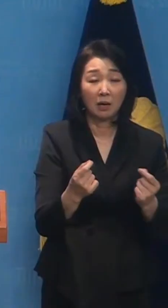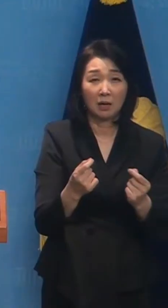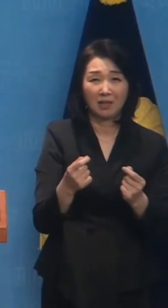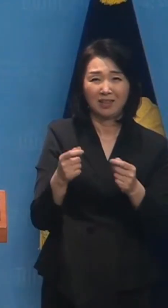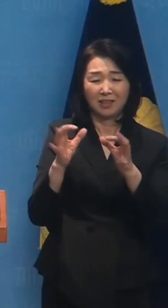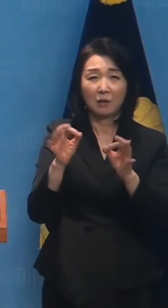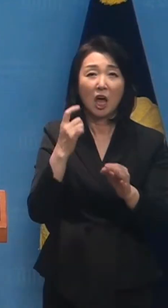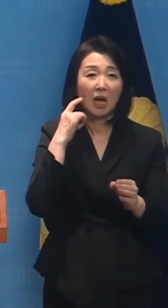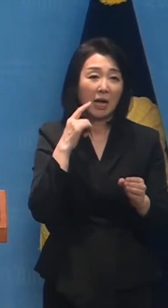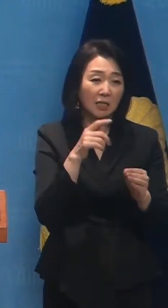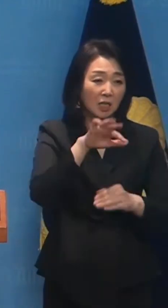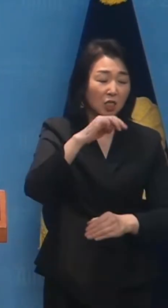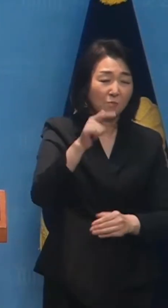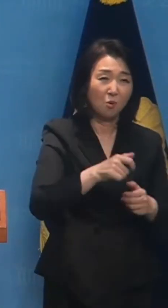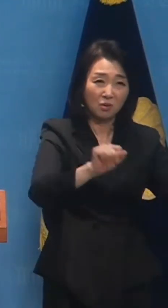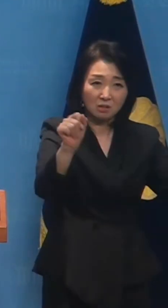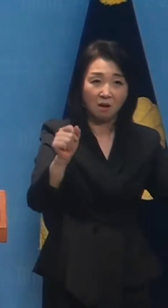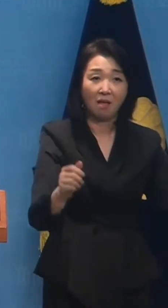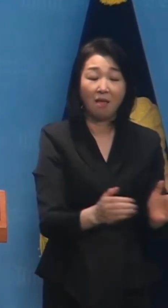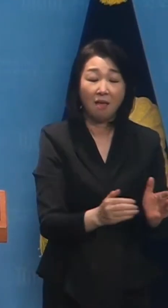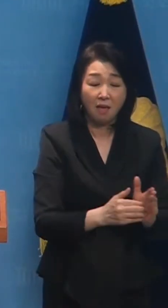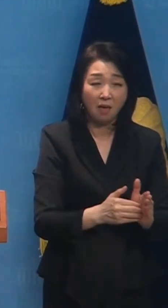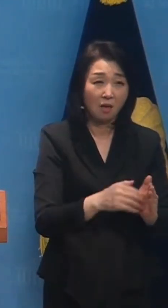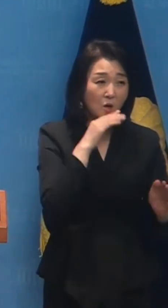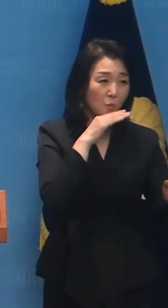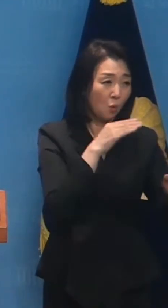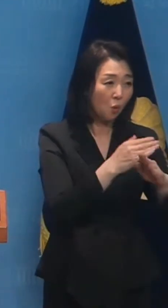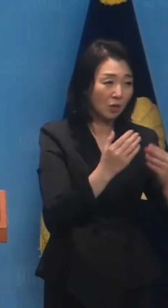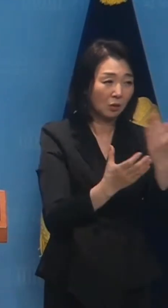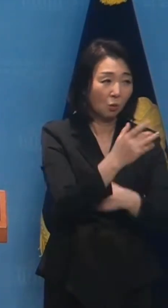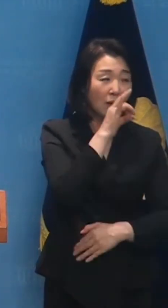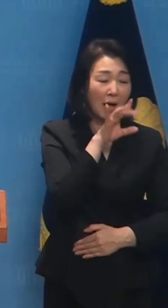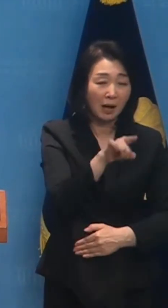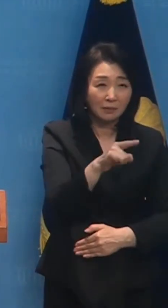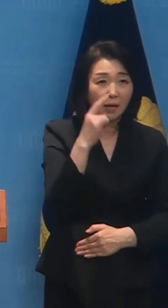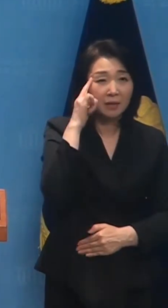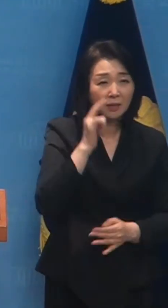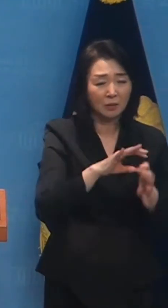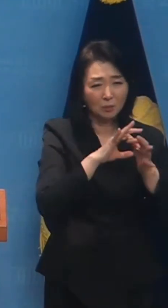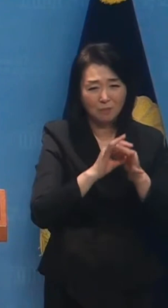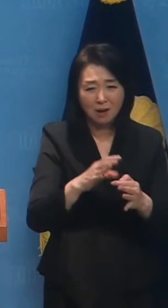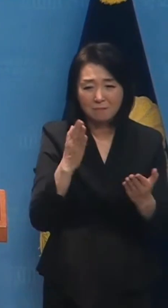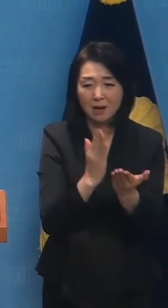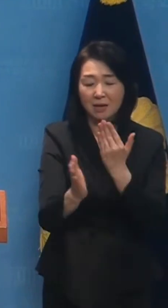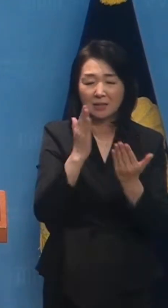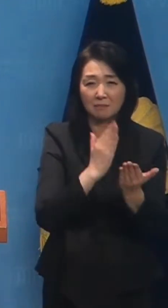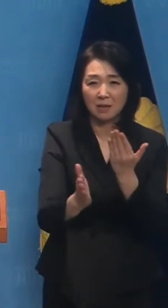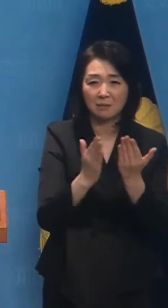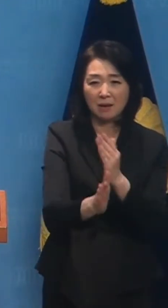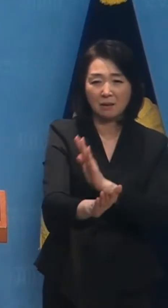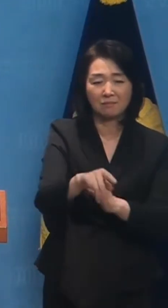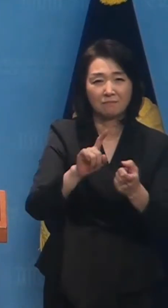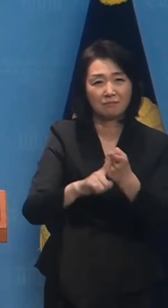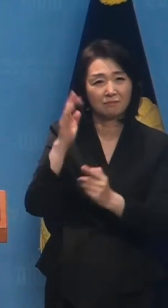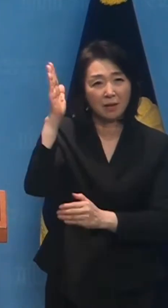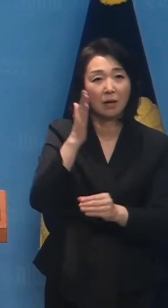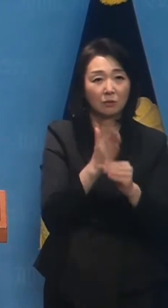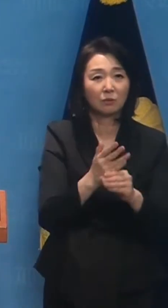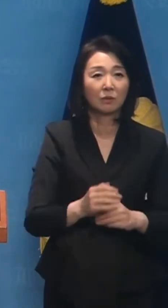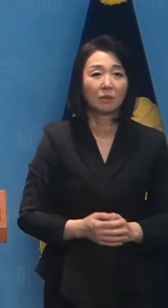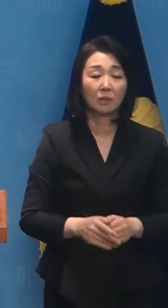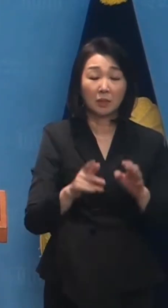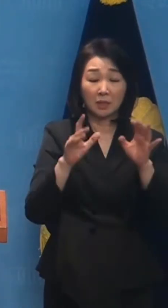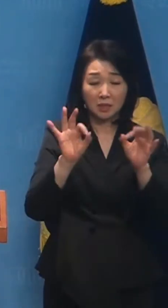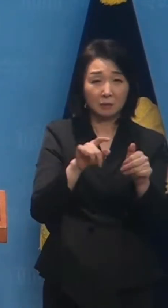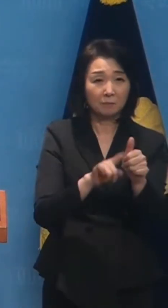찢어버리겠다, 공산 통일이 되면 안 된다 라는 등 지속적으로 시대착오적인 극우 발언을 이어가고 있습니다.